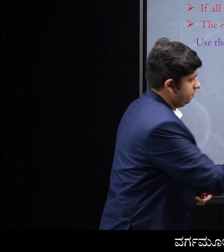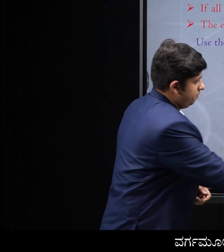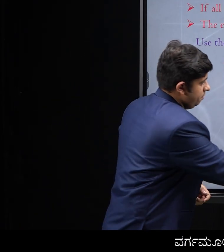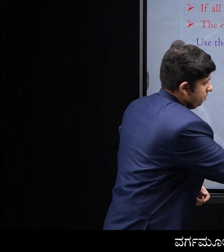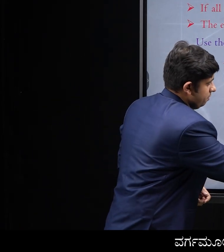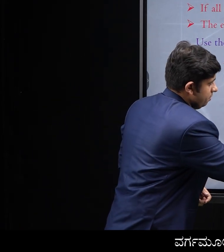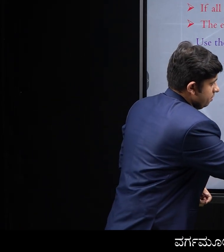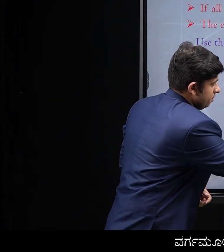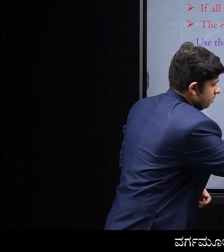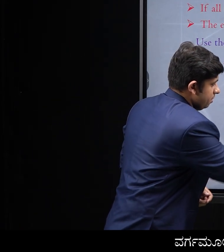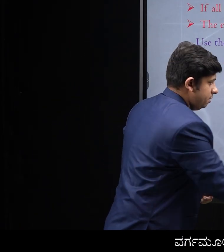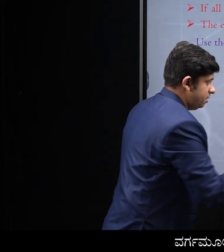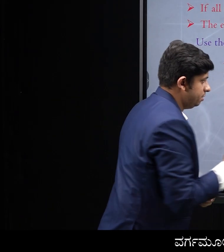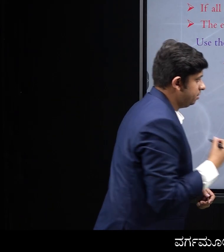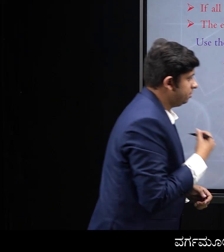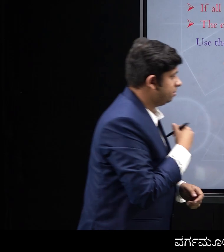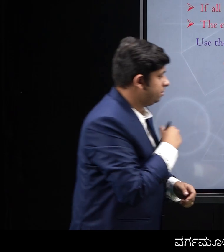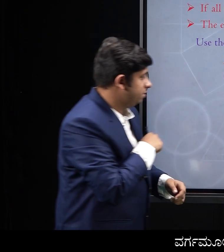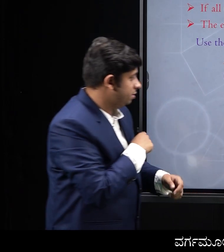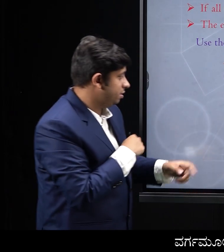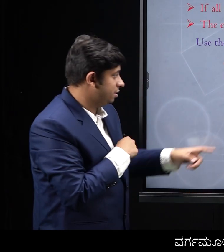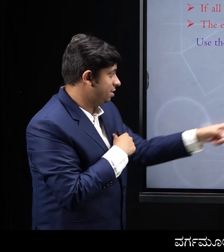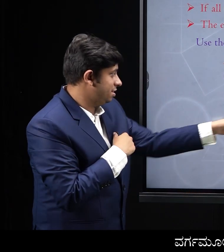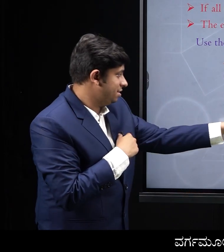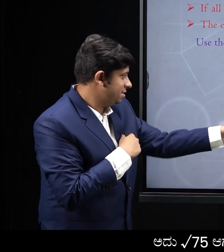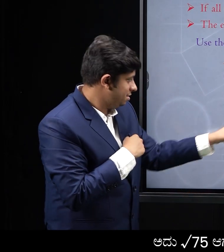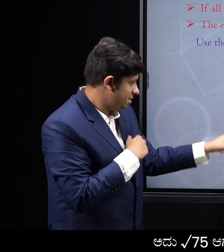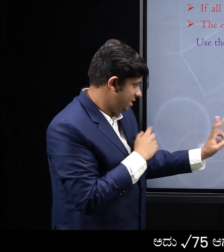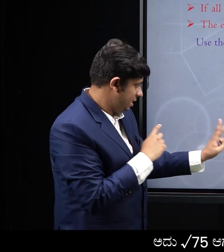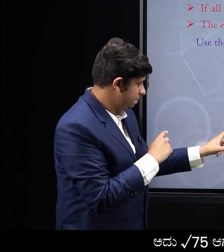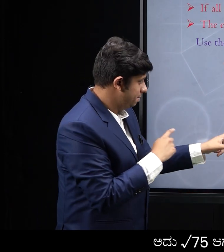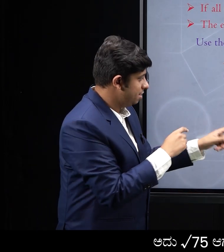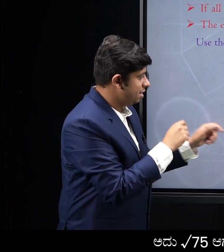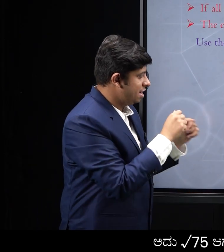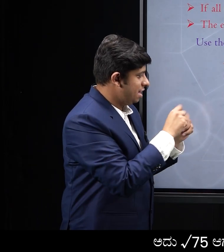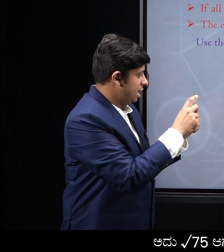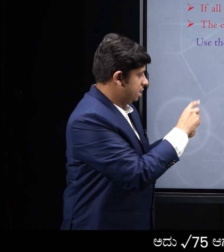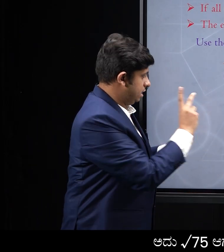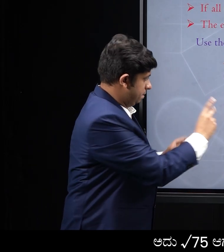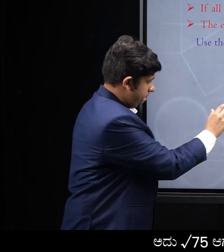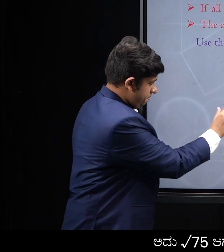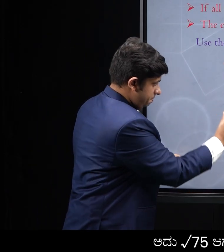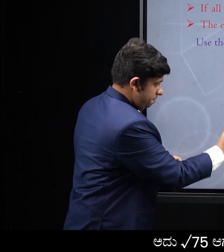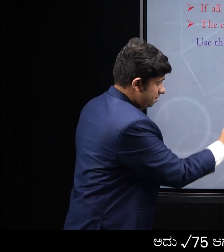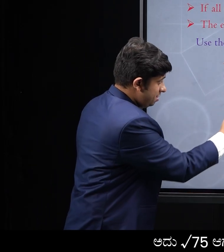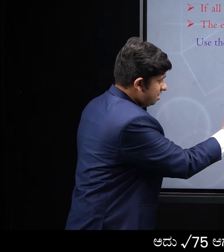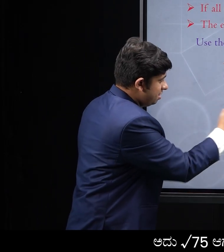ವರ್ಗಮೂಲವನ್ನು ಬಲಭಾಗಕ್ಕೆ ತೆಗೆದುಕೊಂಡರೆ ಅದು ಸ್ಕ್ವೇರ್ ರೂಟ್ 75 ಆಗುತ್ತದೆ. ಇದು 5 ಸ್ಕ್ವೇರ್